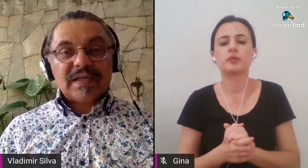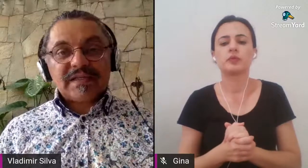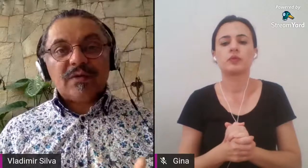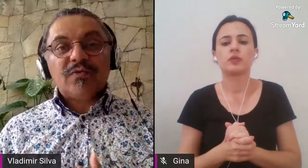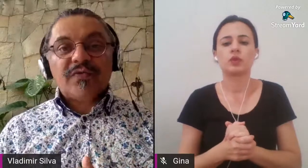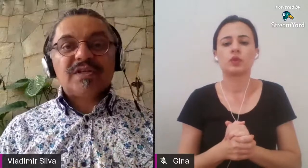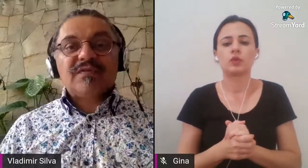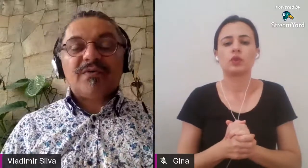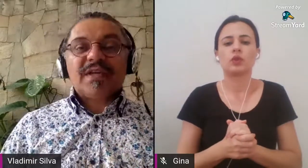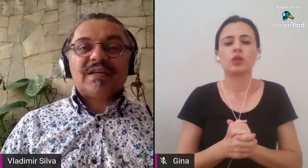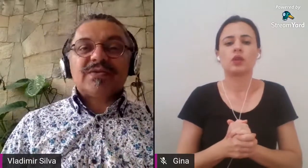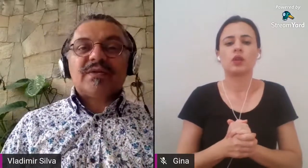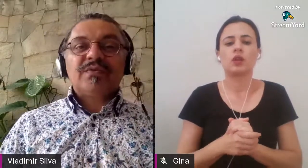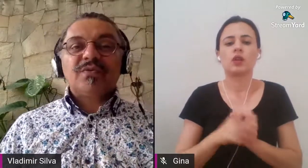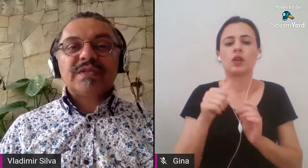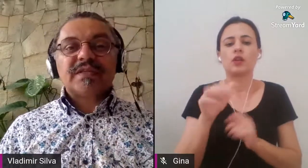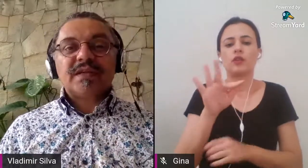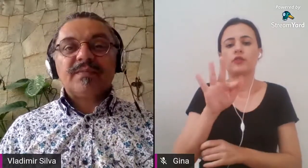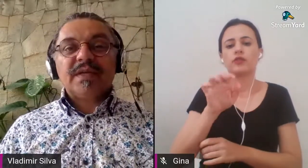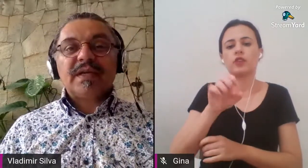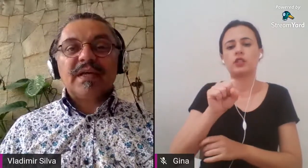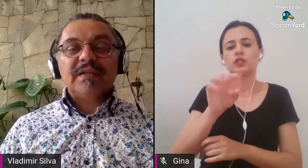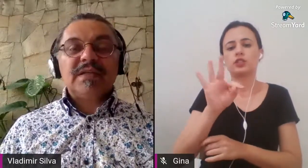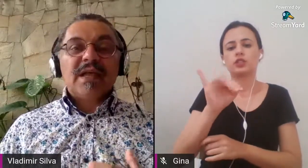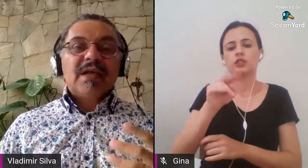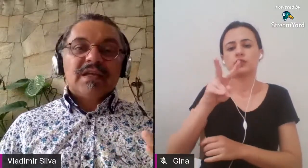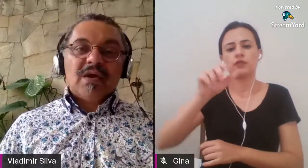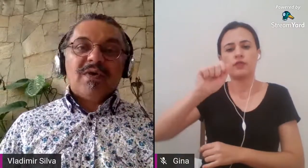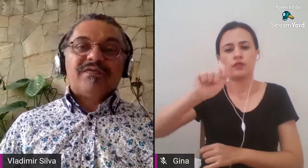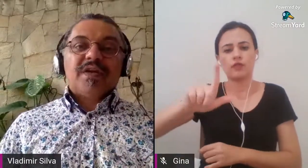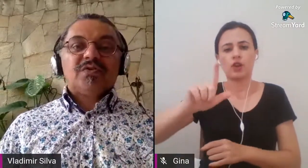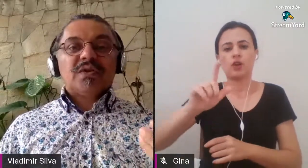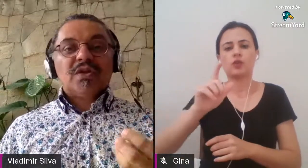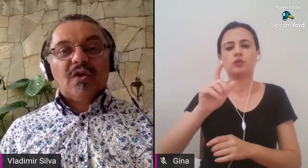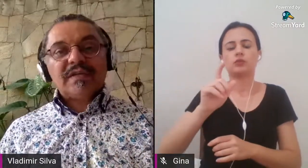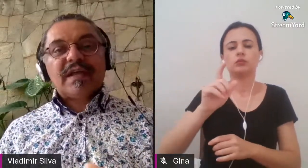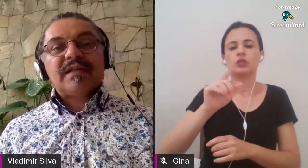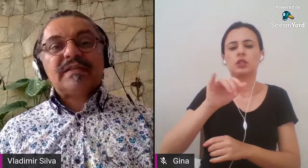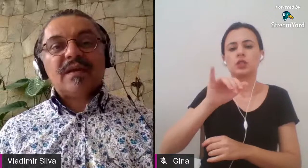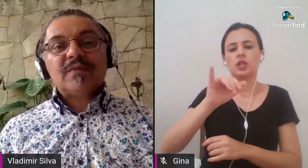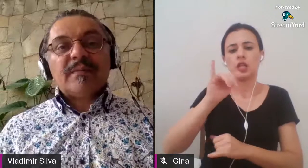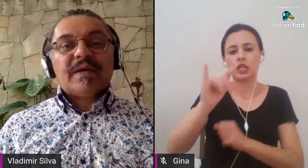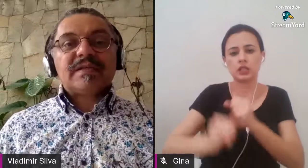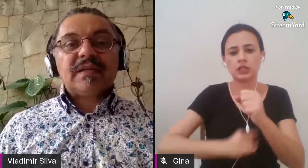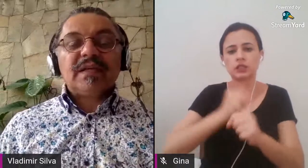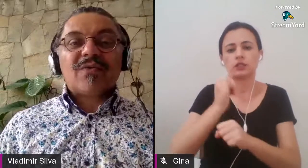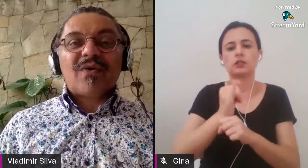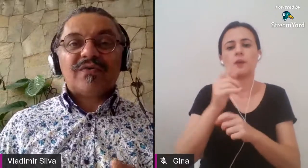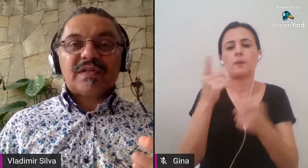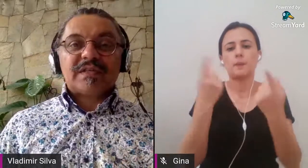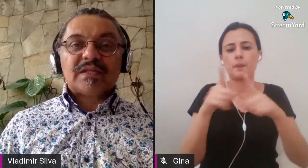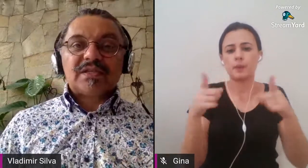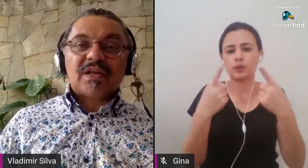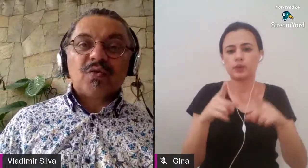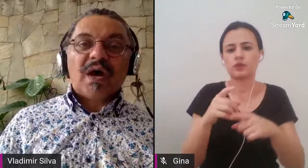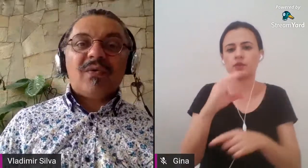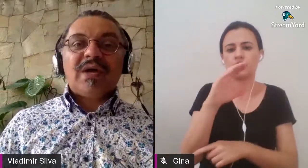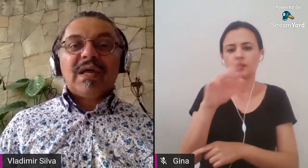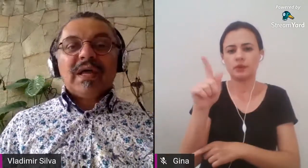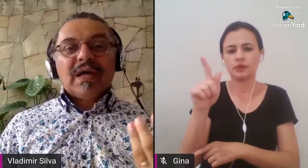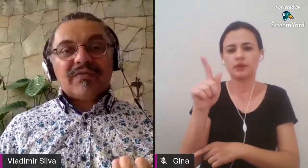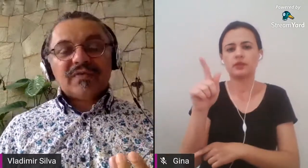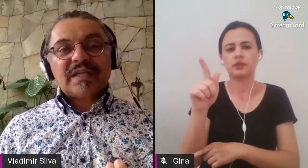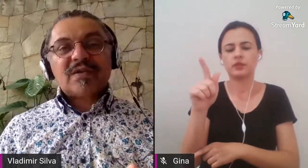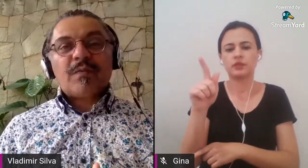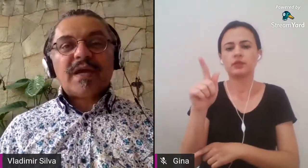foi a realização do Festival Internacional de Música de Campina Grande, que é um evento que nós realizamos em parceria com a Universidade